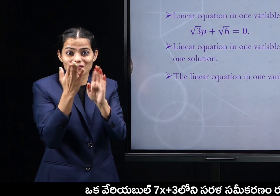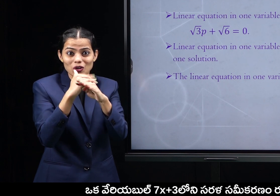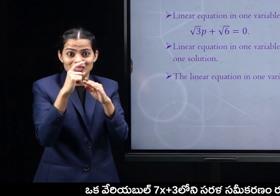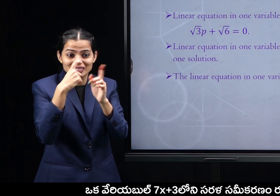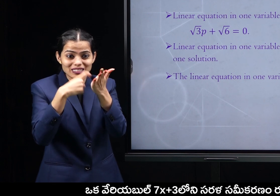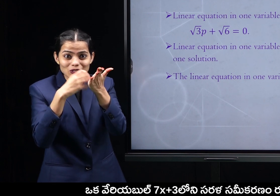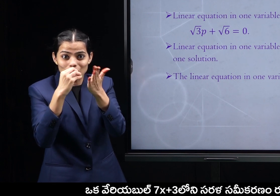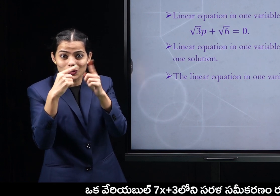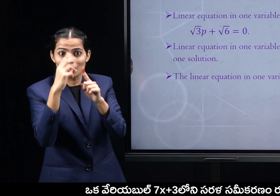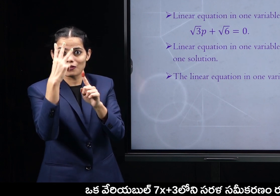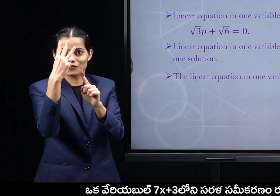కలిగి ఉంటుంది.